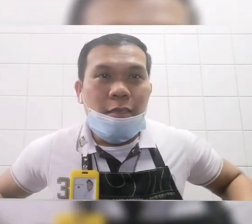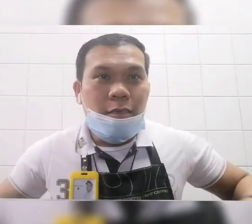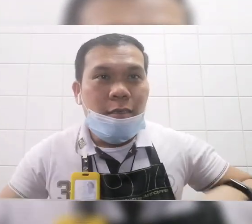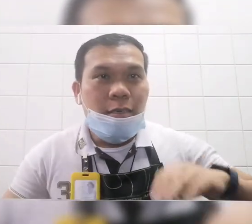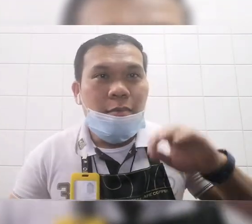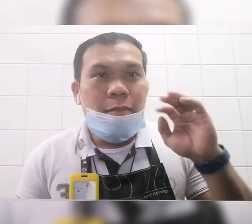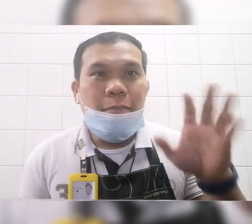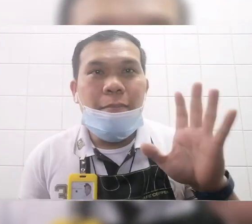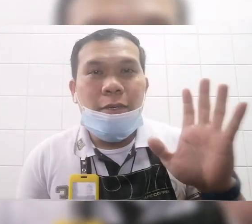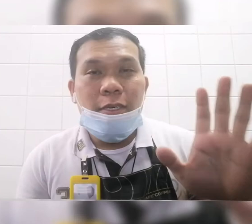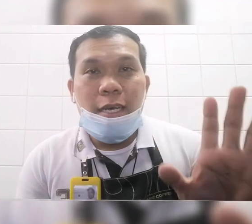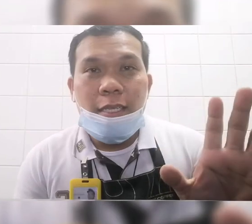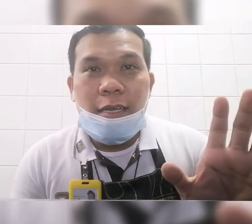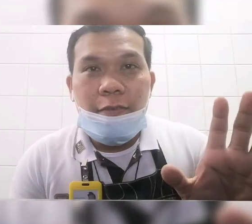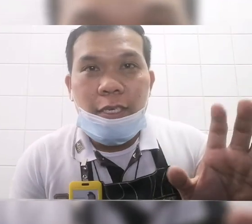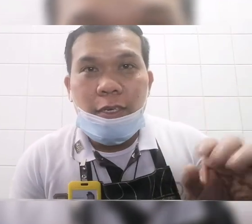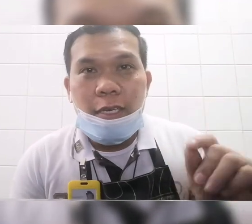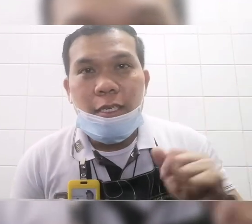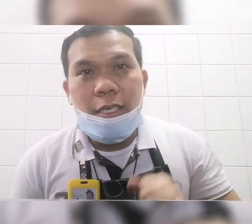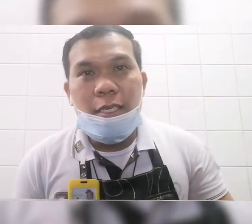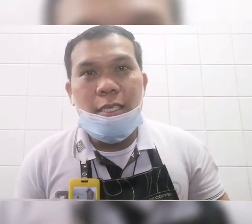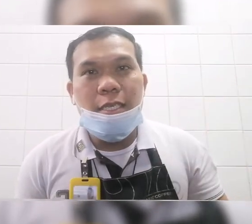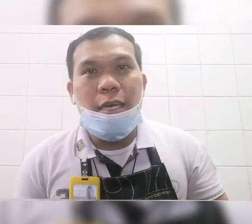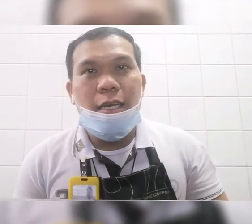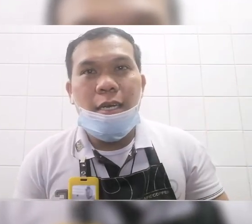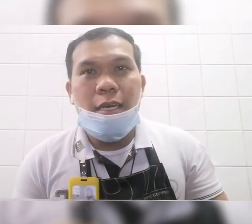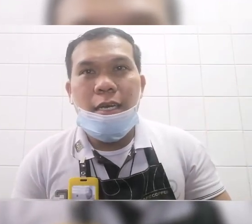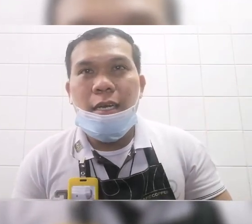itong mapapanood natin na video ngayon is